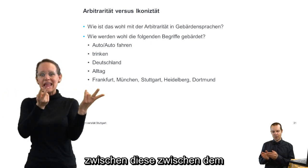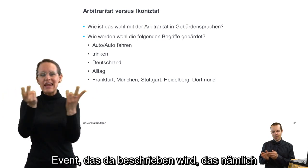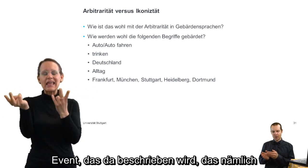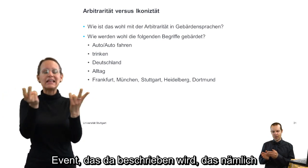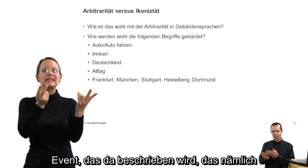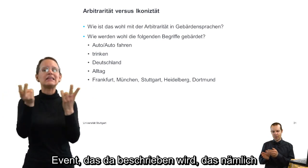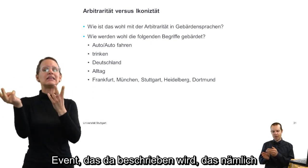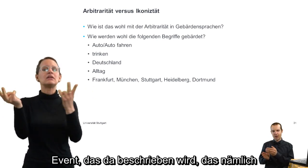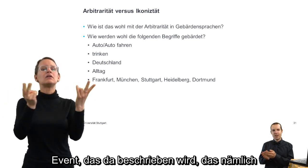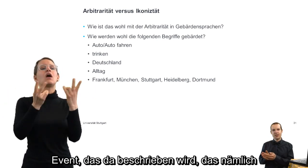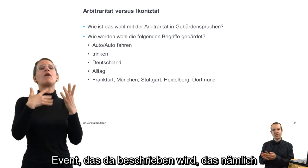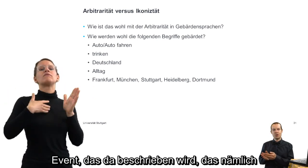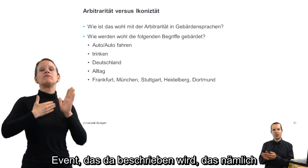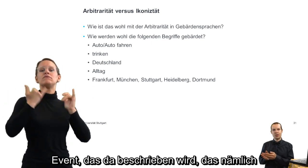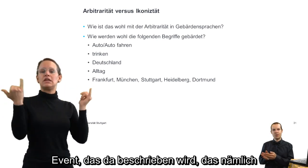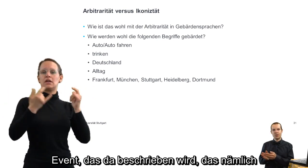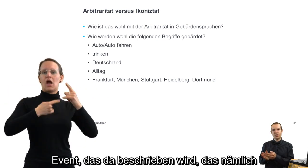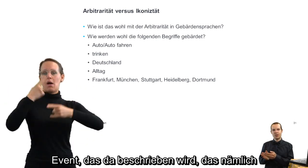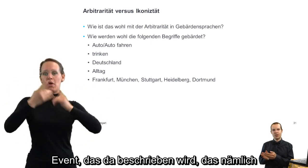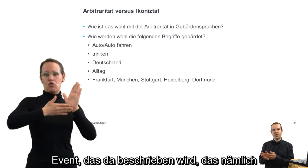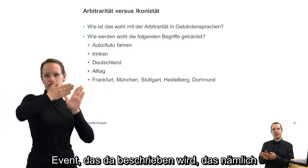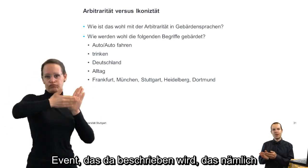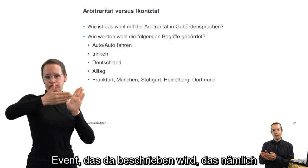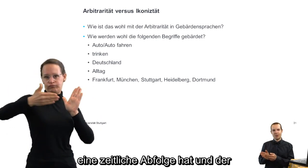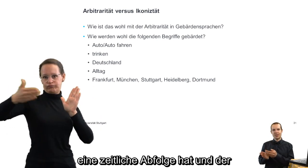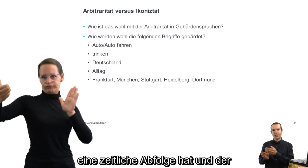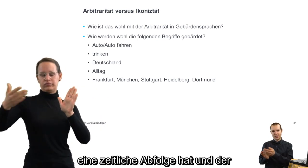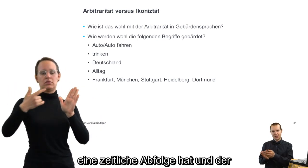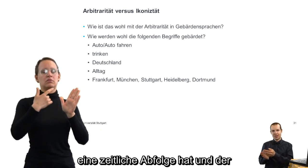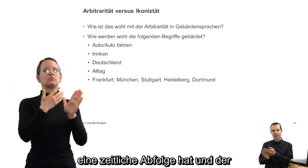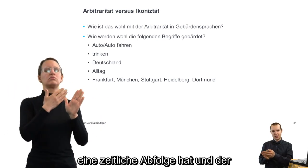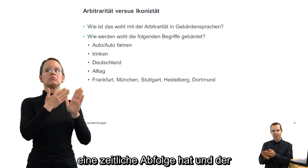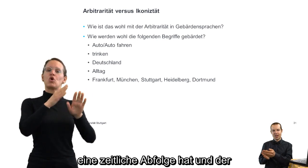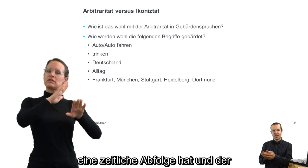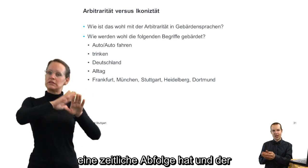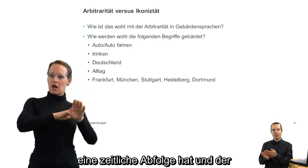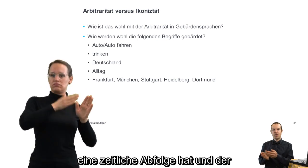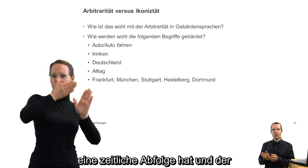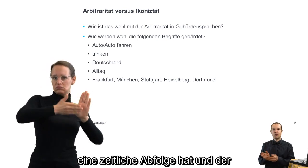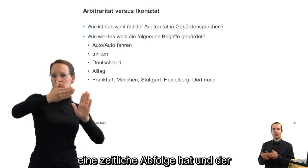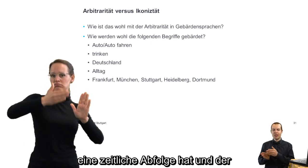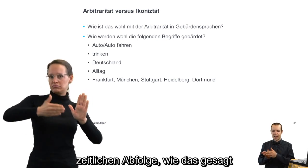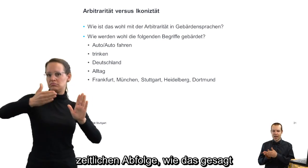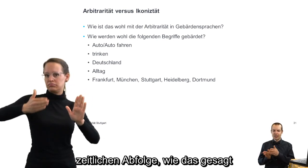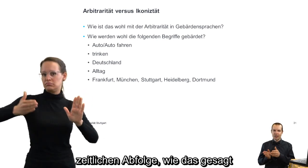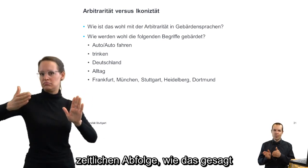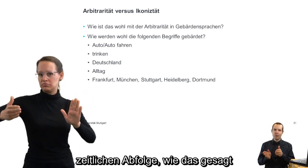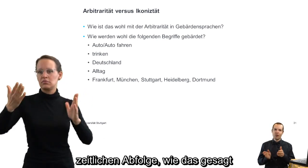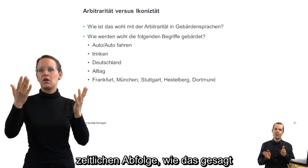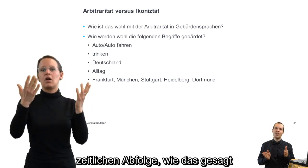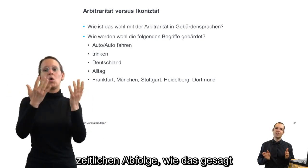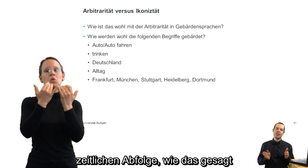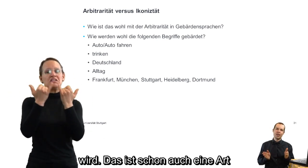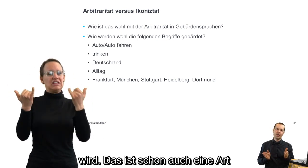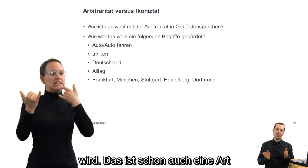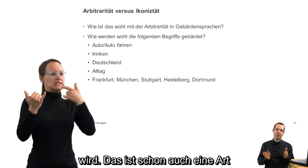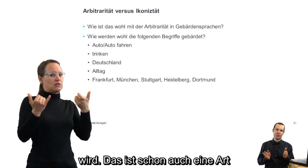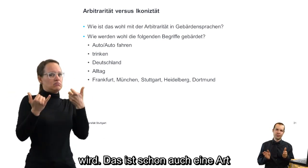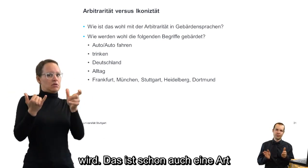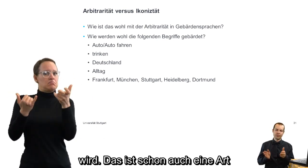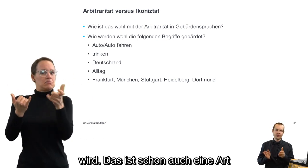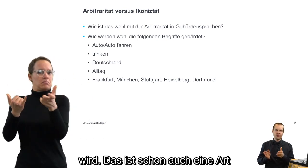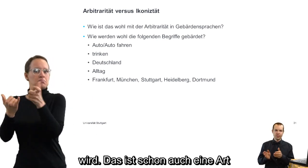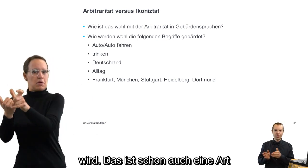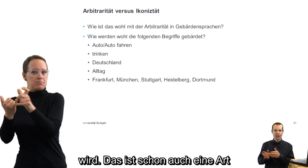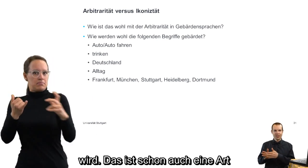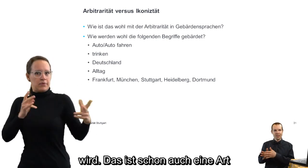Event, das da beschrieben wird, nämlich das hat zeitliche Abfolgen und der zeitlichen Abfolge, wie das gesagt wird.